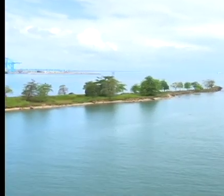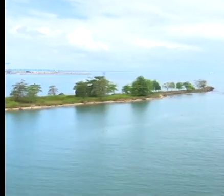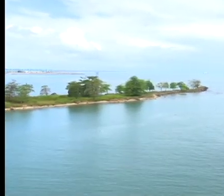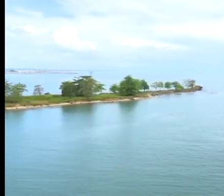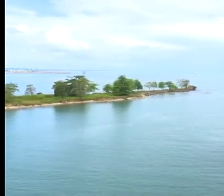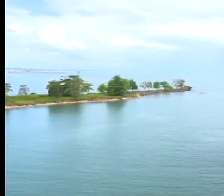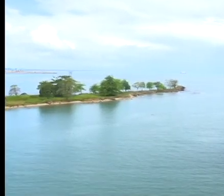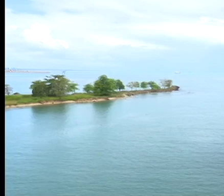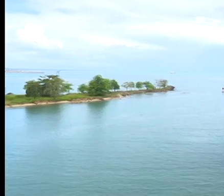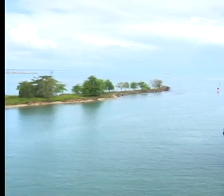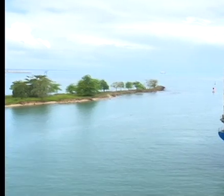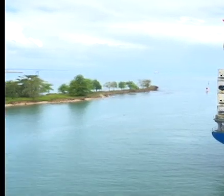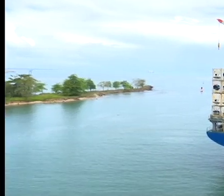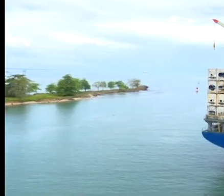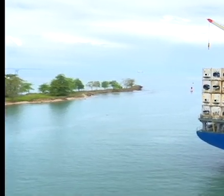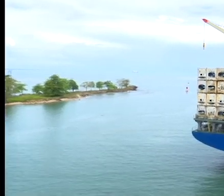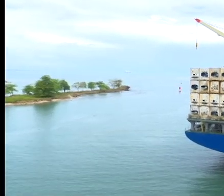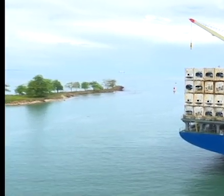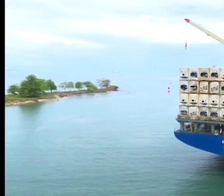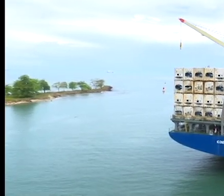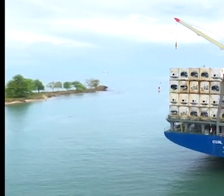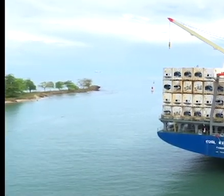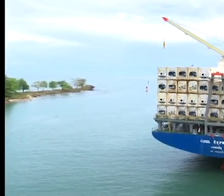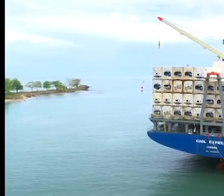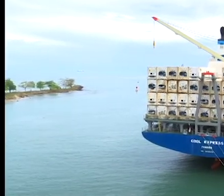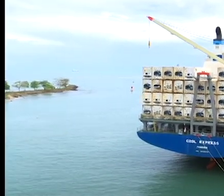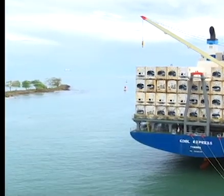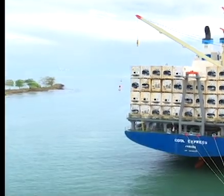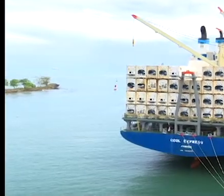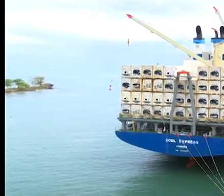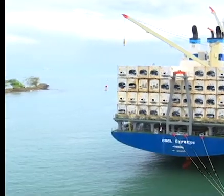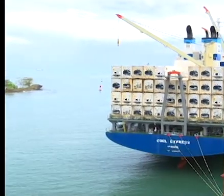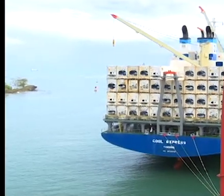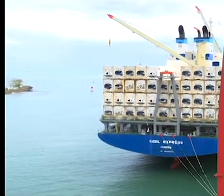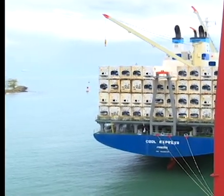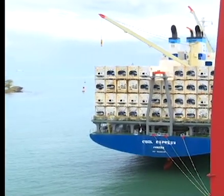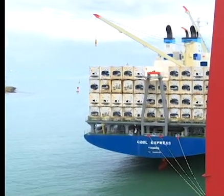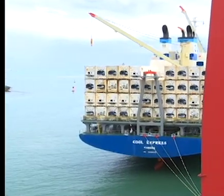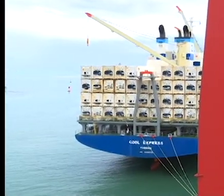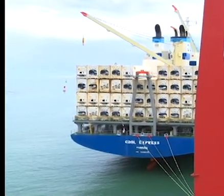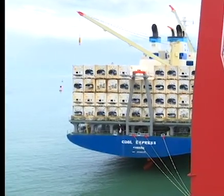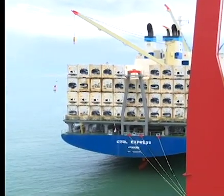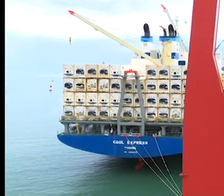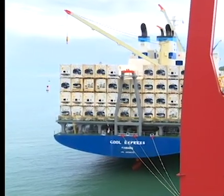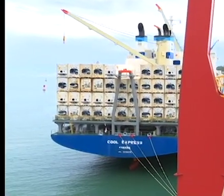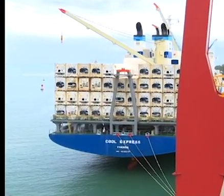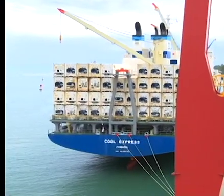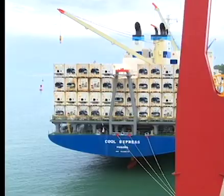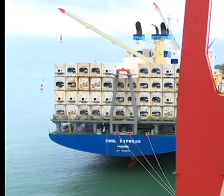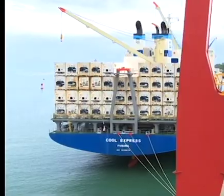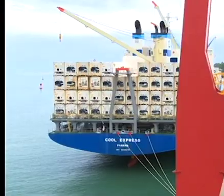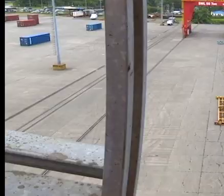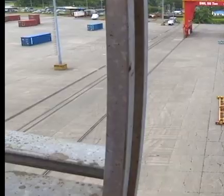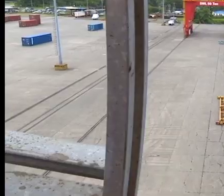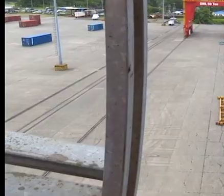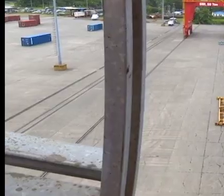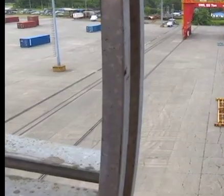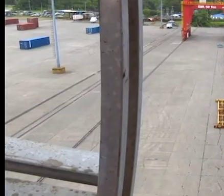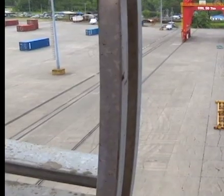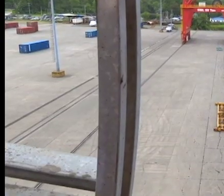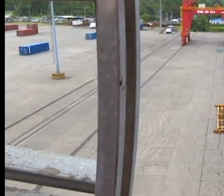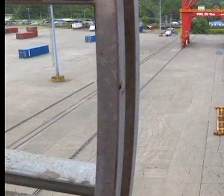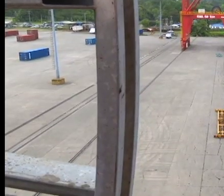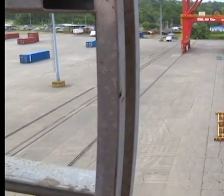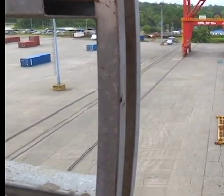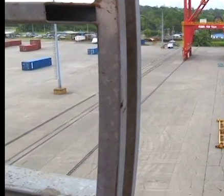buscar solución a los problemas que aquejan esta región. Precisamente en estos próximos días realizará una visita al lugar para analizar la situación